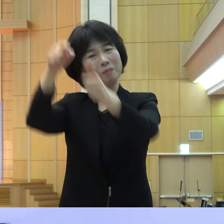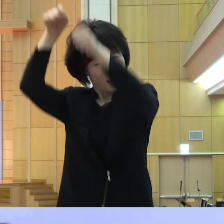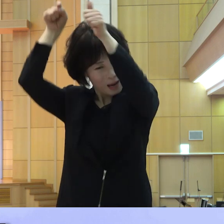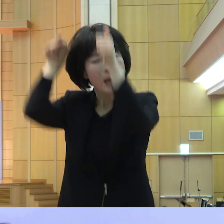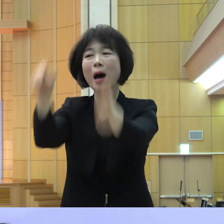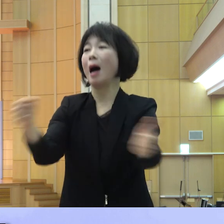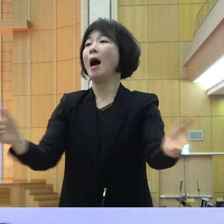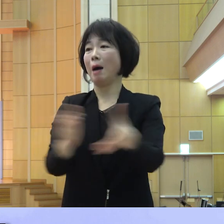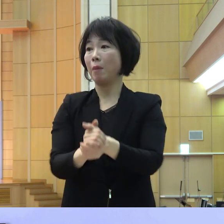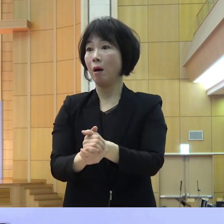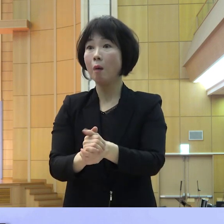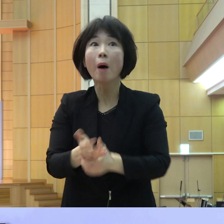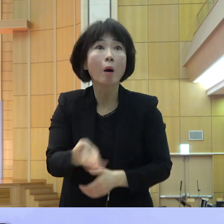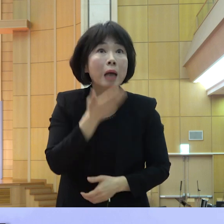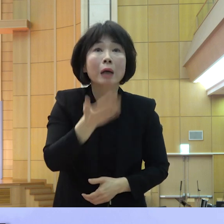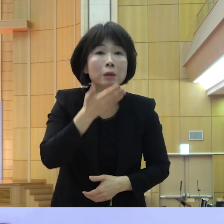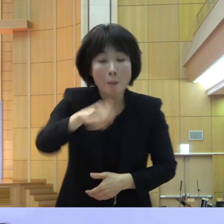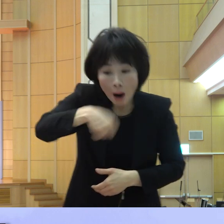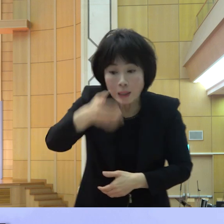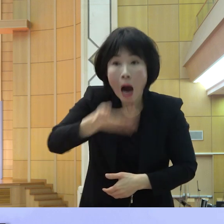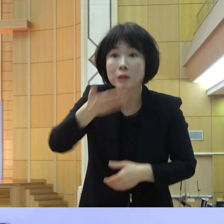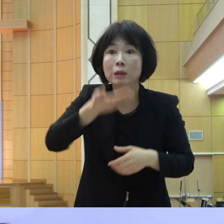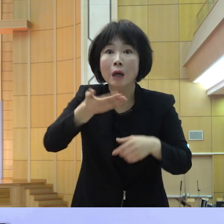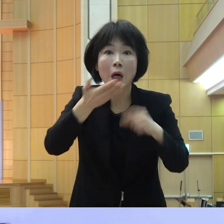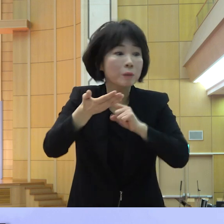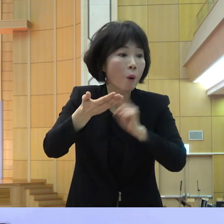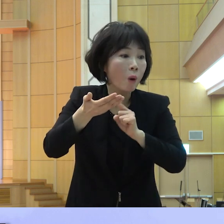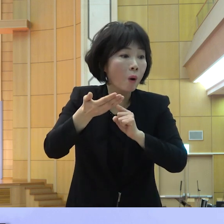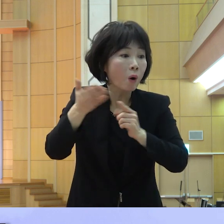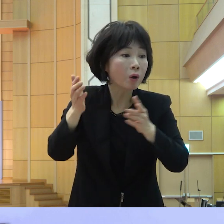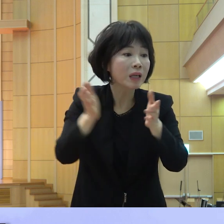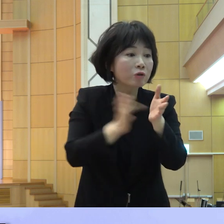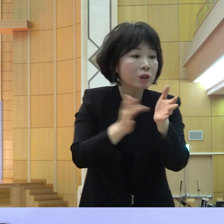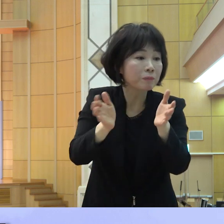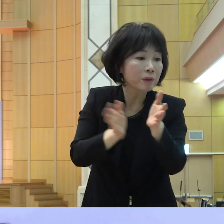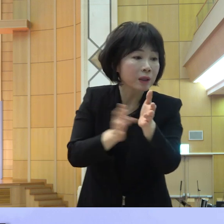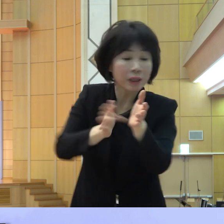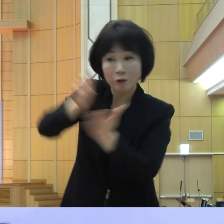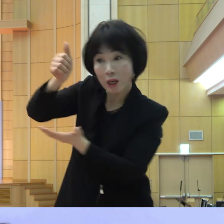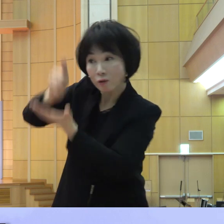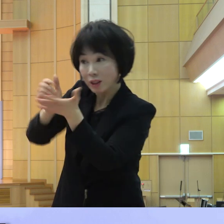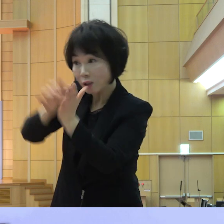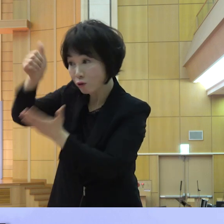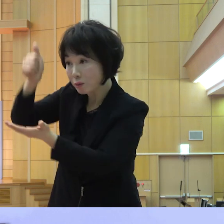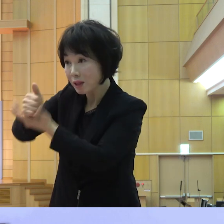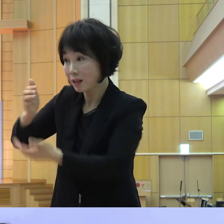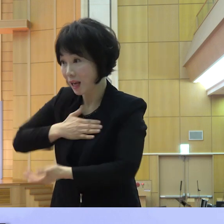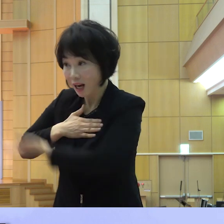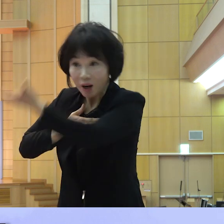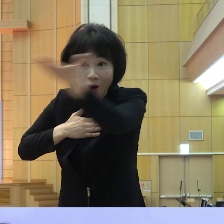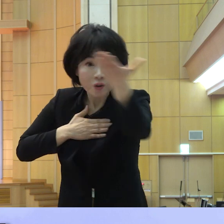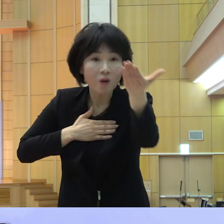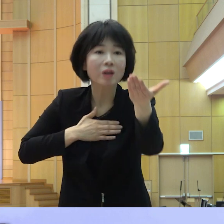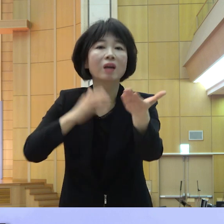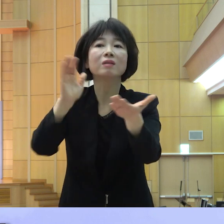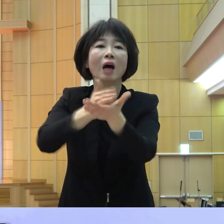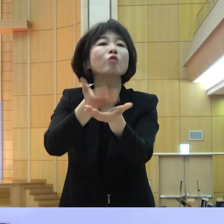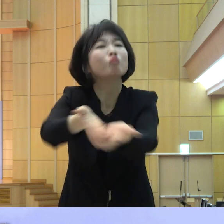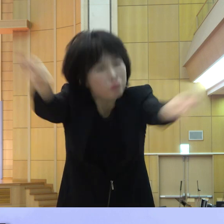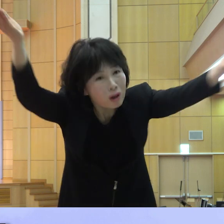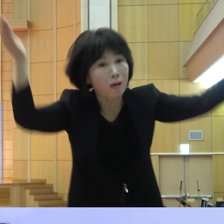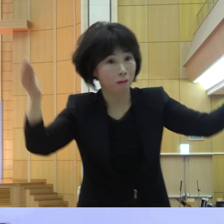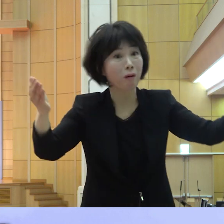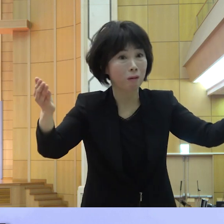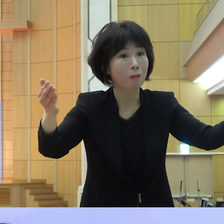위해서 하라. 이 양식은 인자는 누구냐? 예수님을 말하는데 인자가 너에게 주리니,